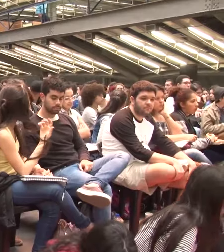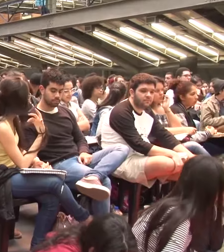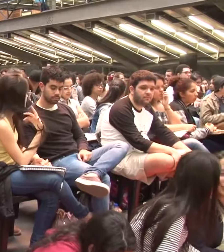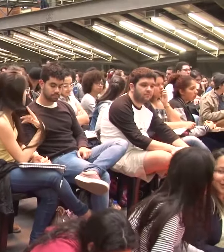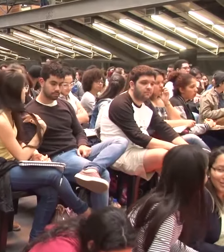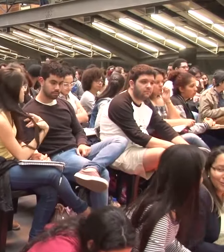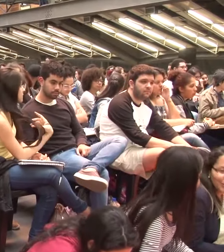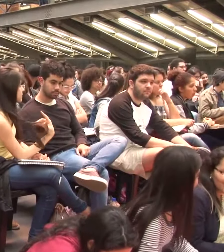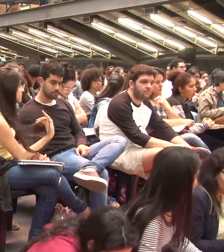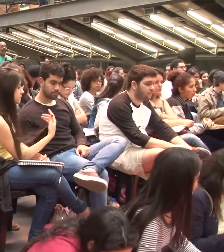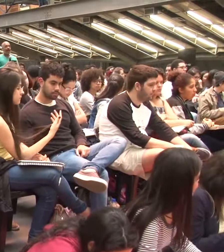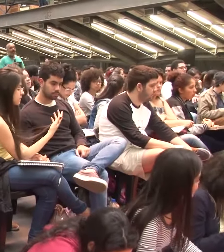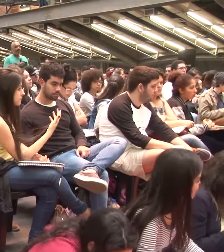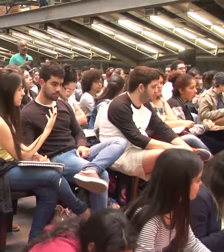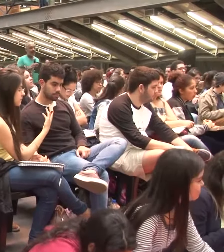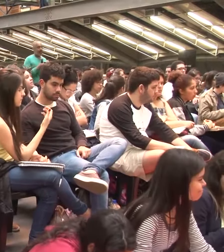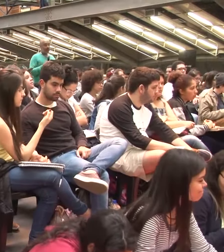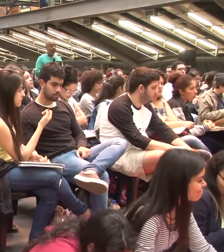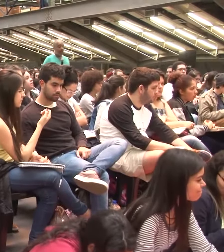Obrigado, de qualquer forma.